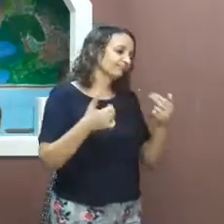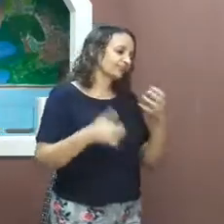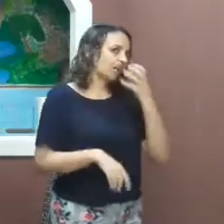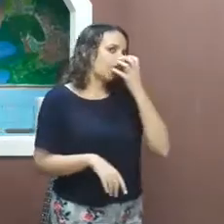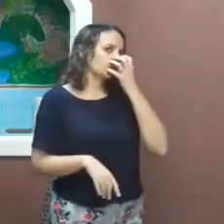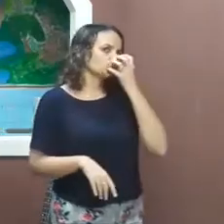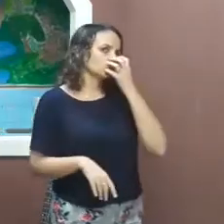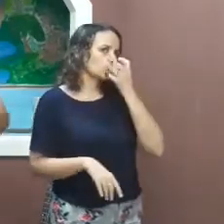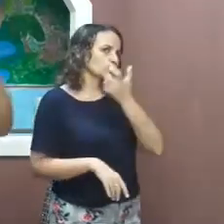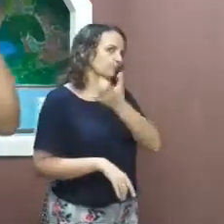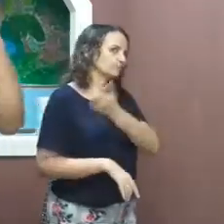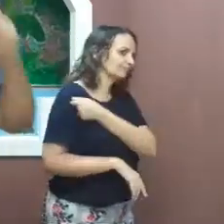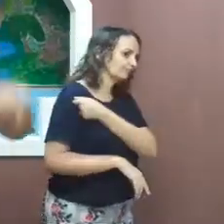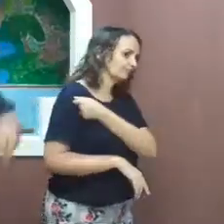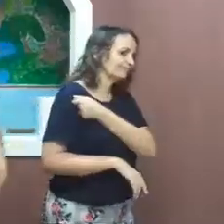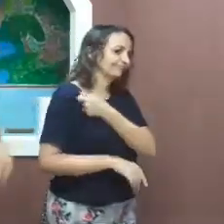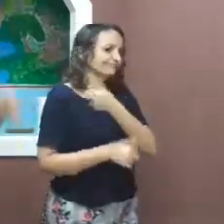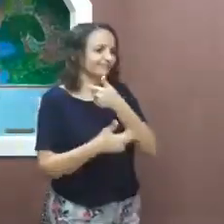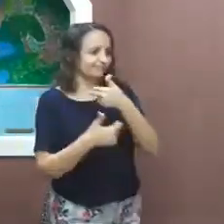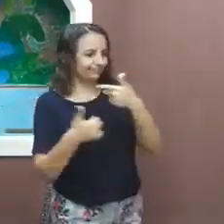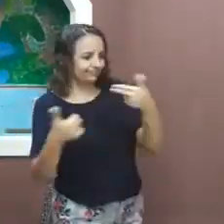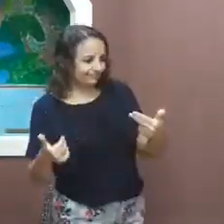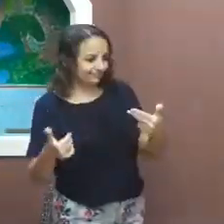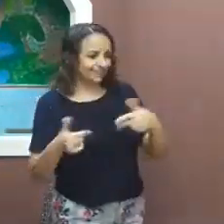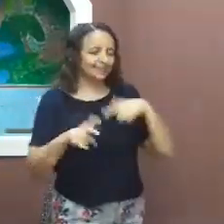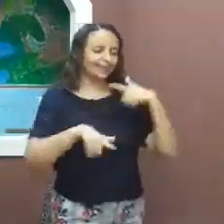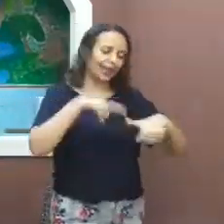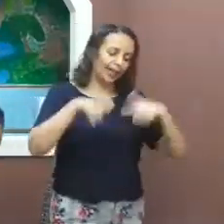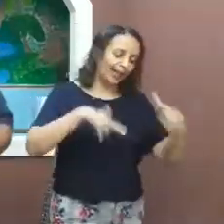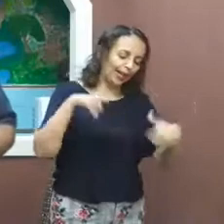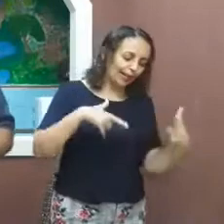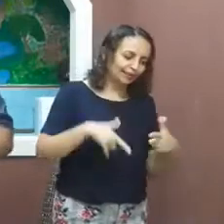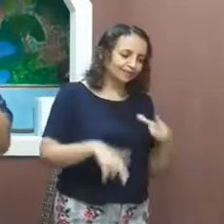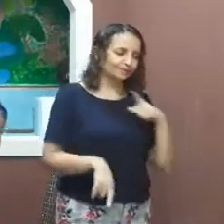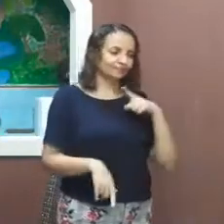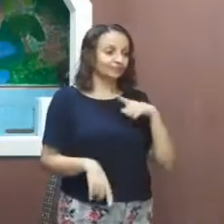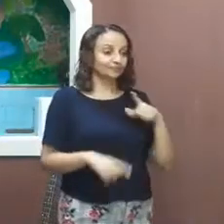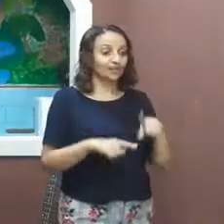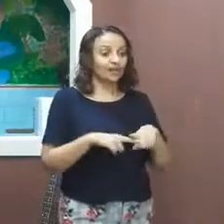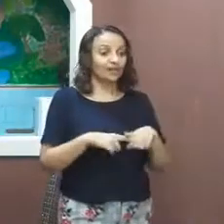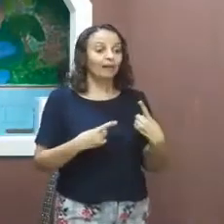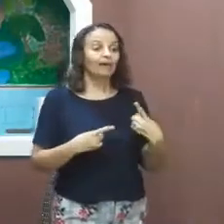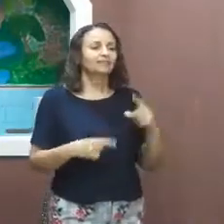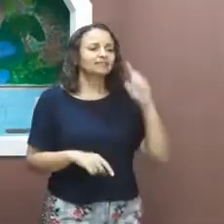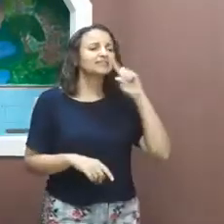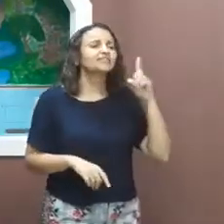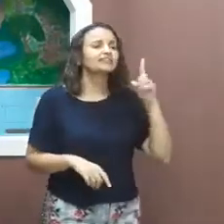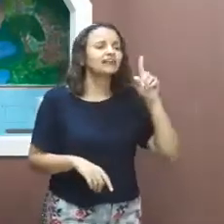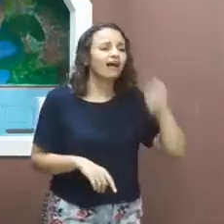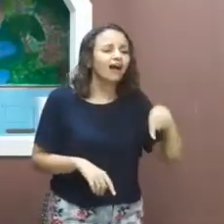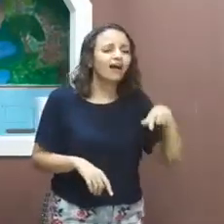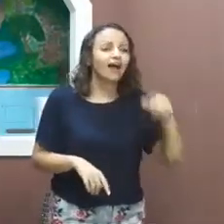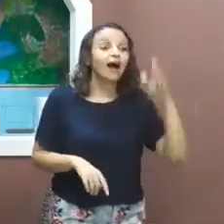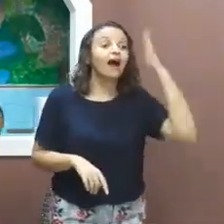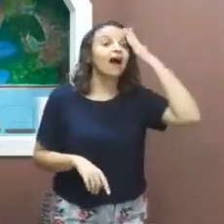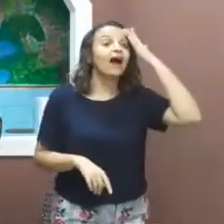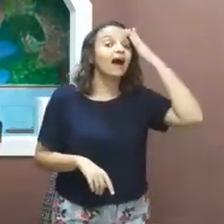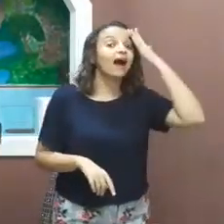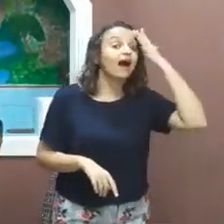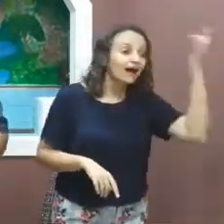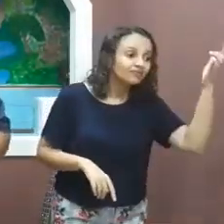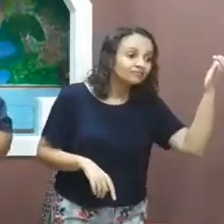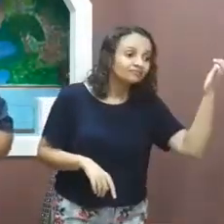para vacinar, tem que trabalhar, tudo bem. Mas que dia que é isso? Que dia